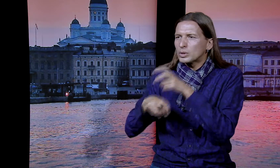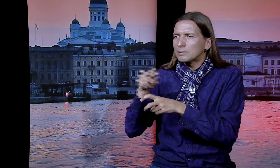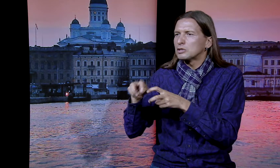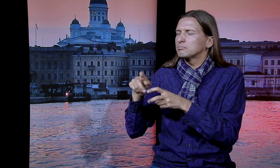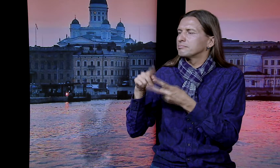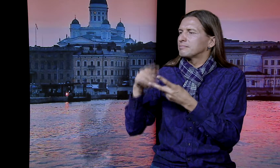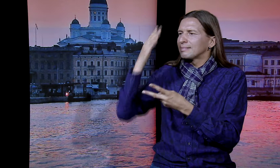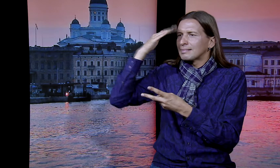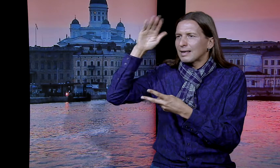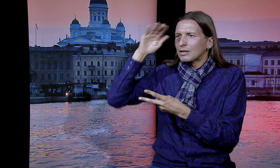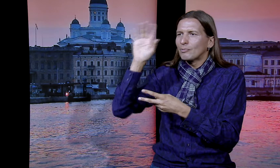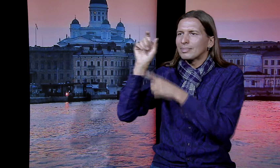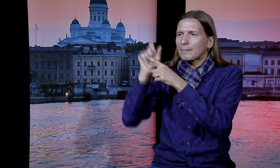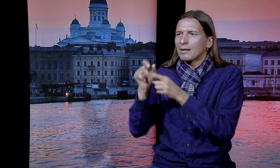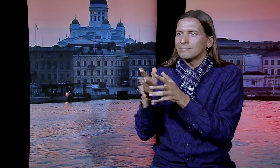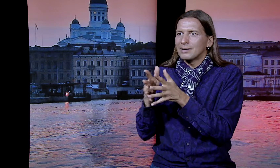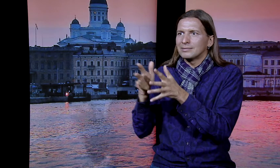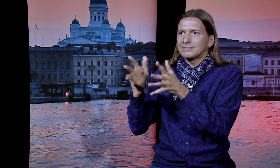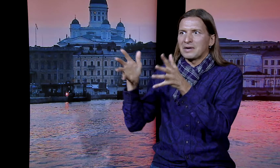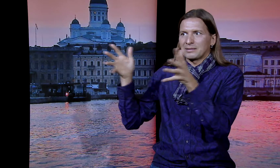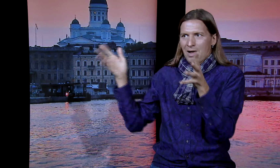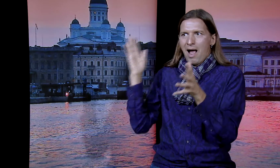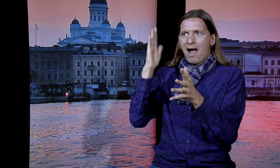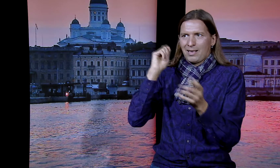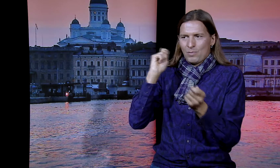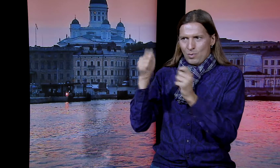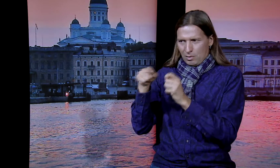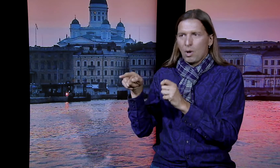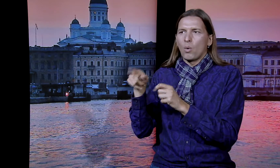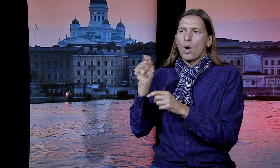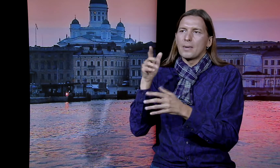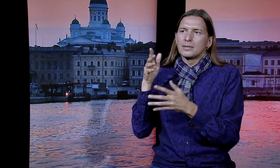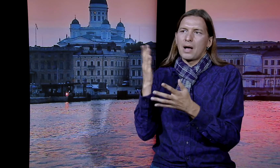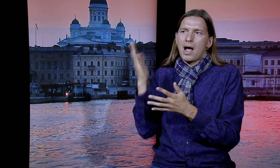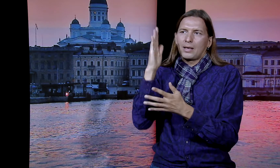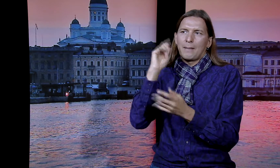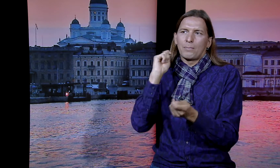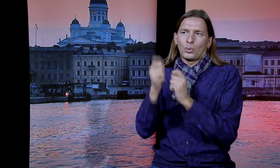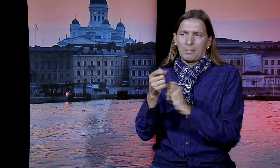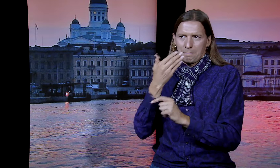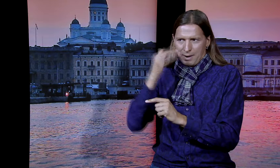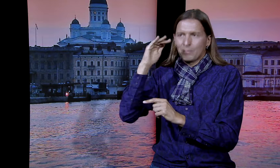ja sille termistöä, jonka avulla voidaan kieltä opettaa. Nyt voidaan kieltä opettaa syvällisemmin